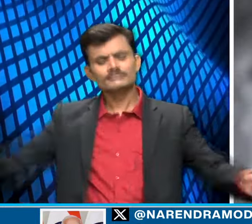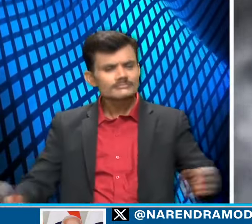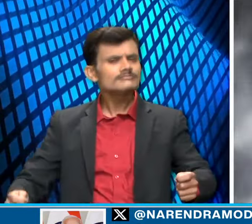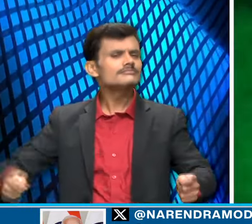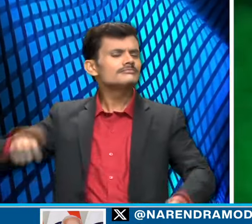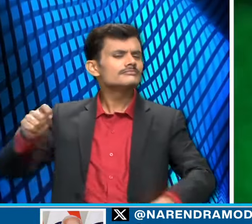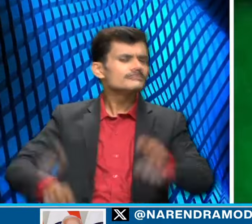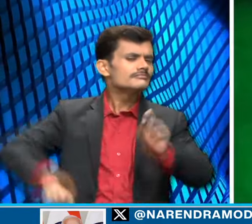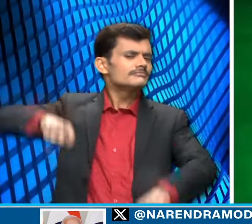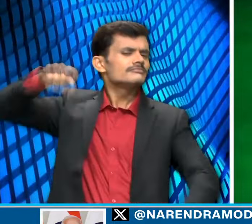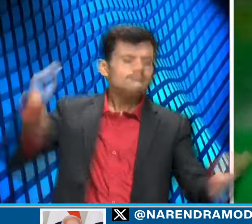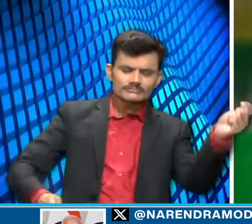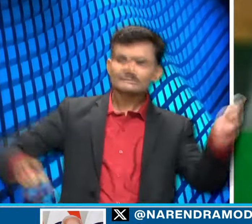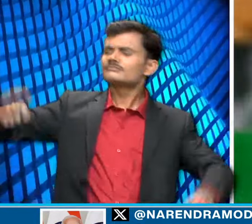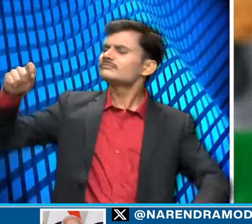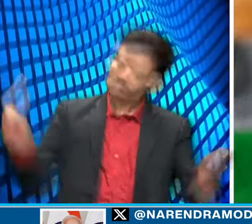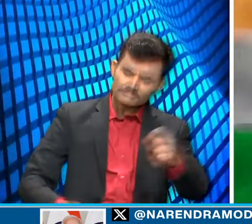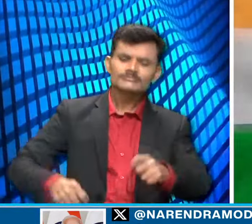موسیقی